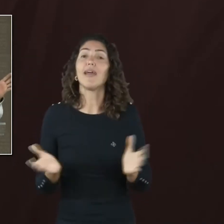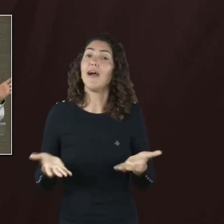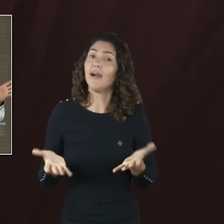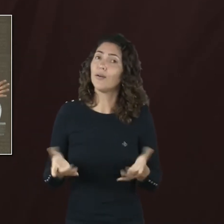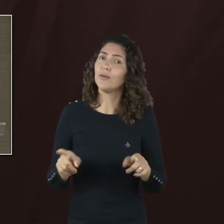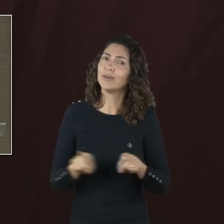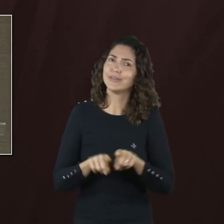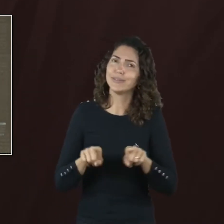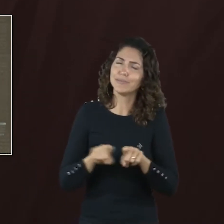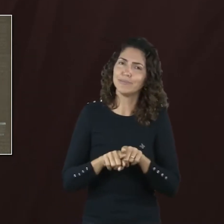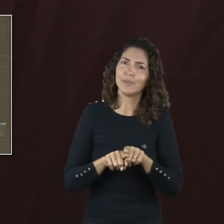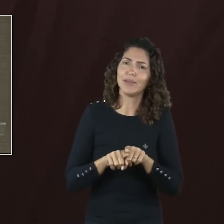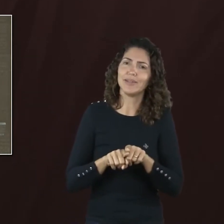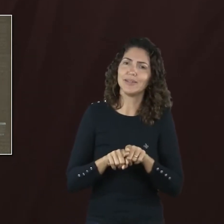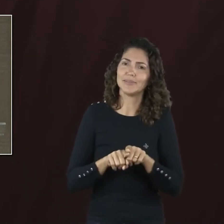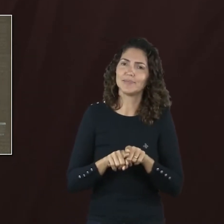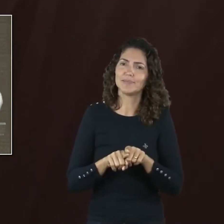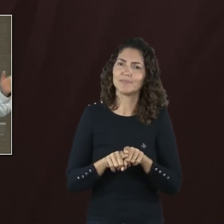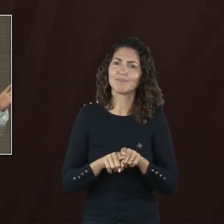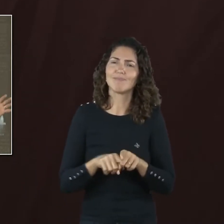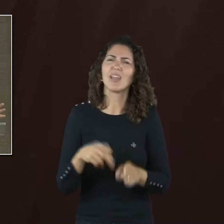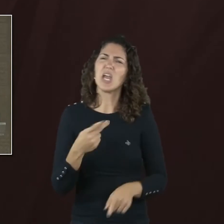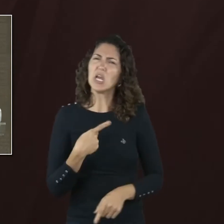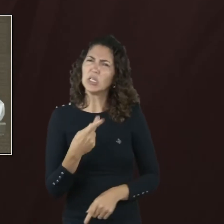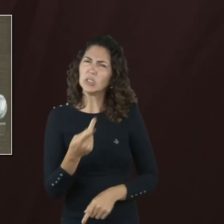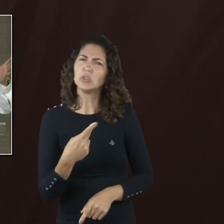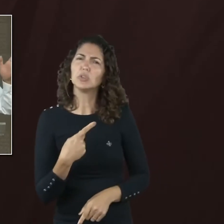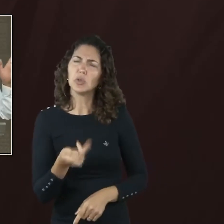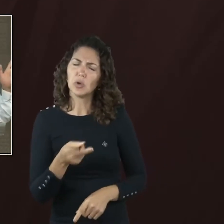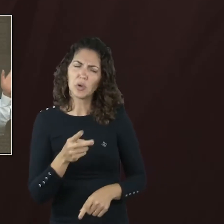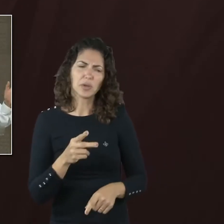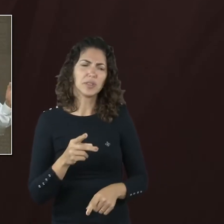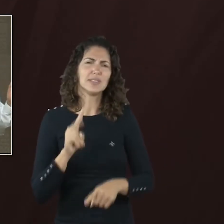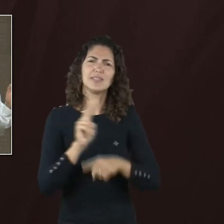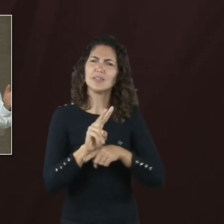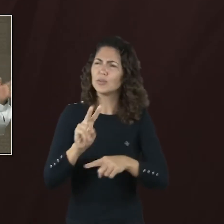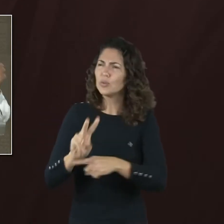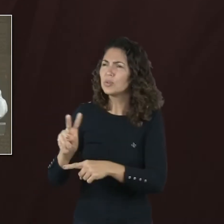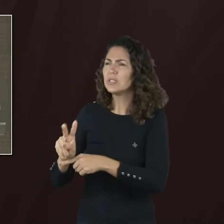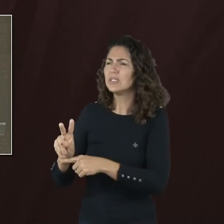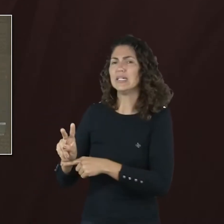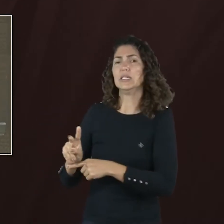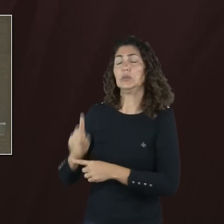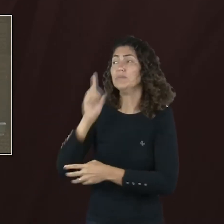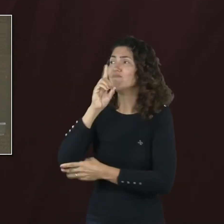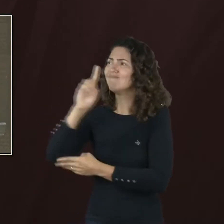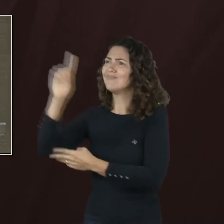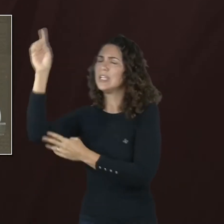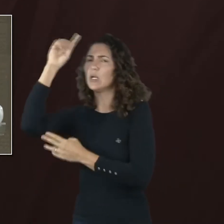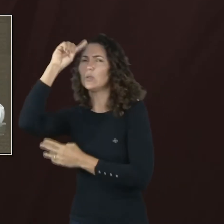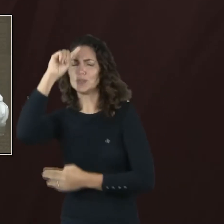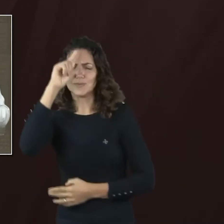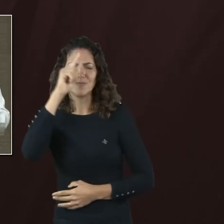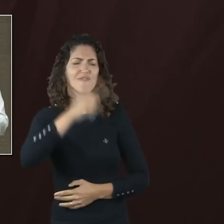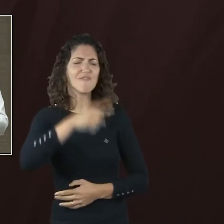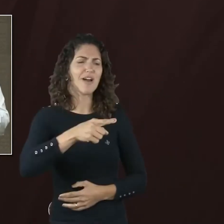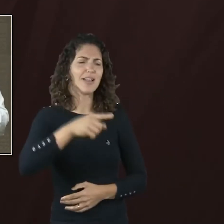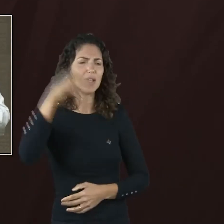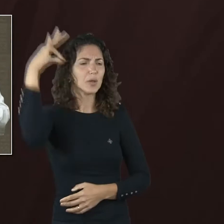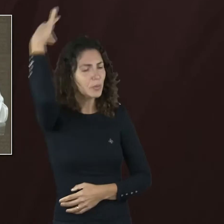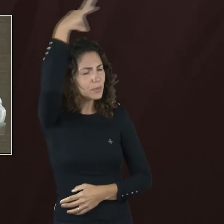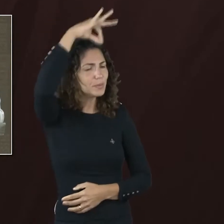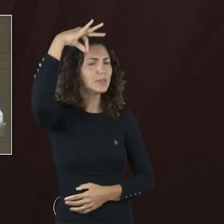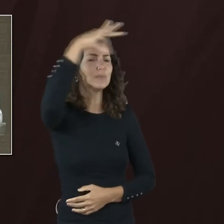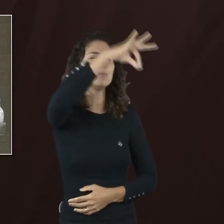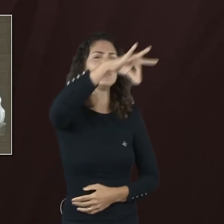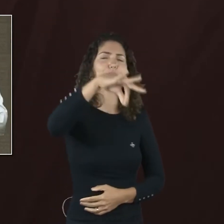irmãos. Todos os arranjos na obra de Deus, irmãos, é Deus quem determina por meio do seu Espírito, né? Vamos apenas,